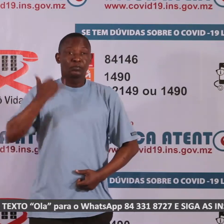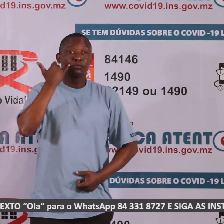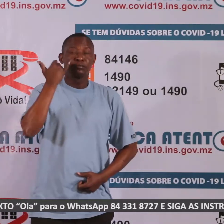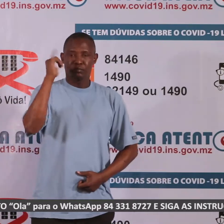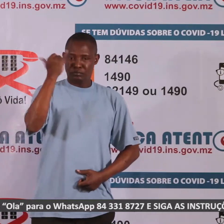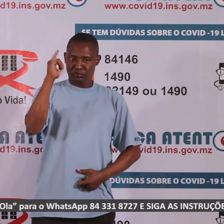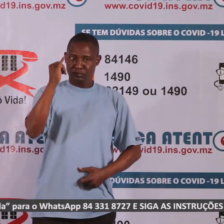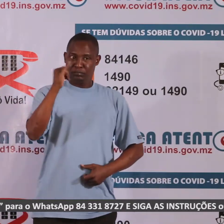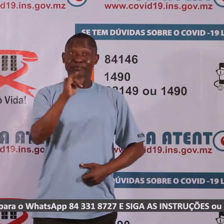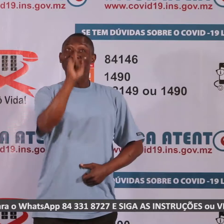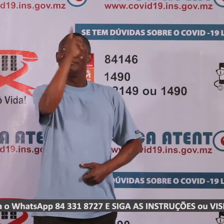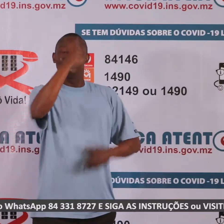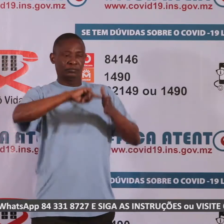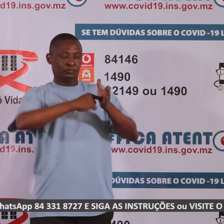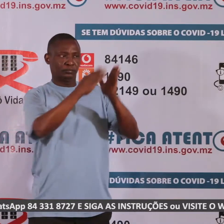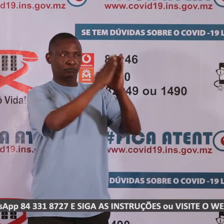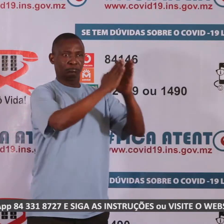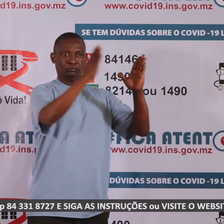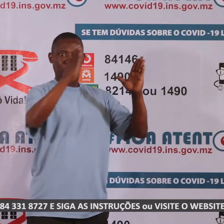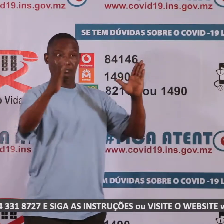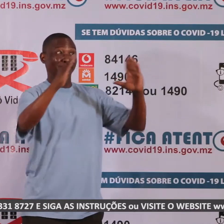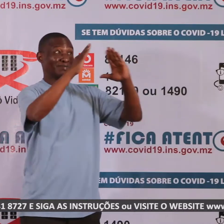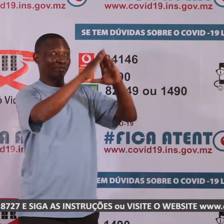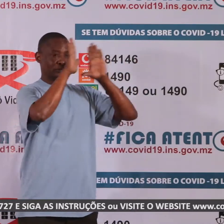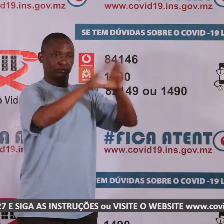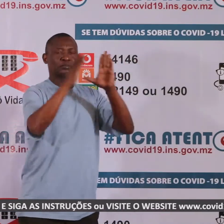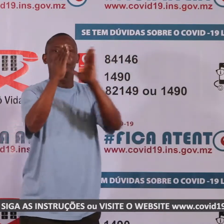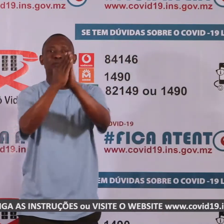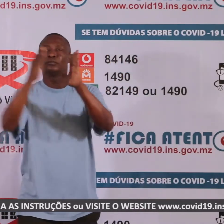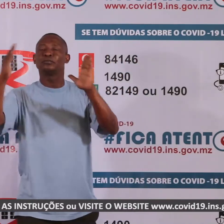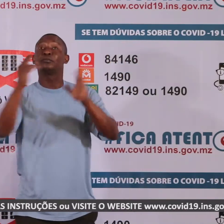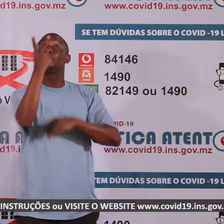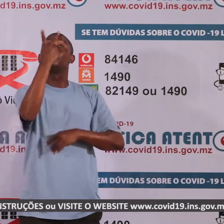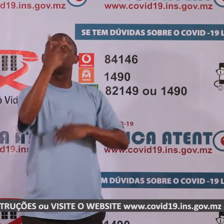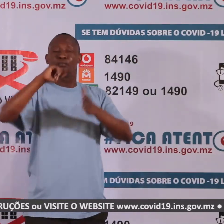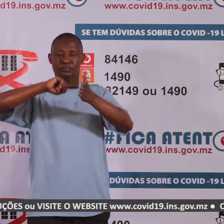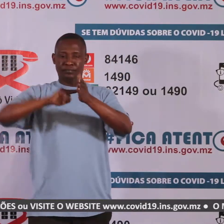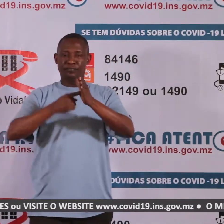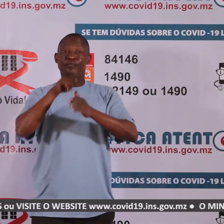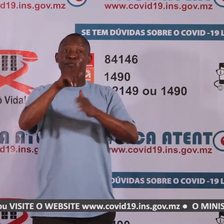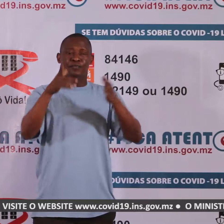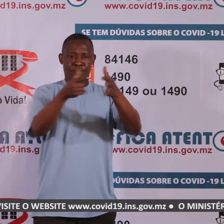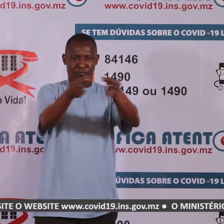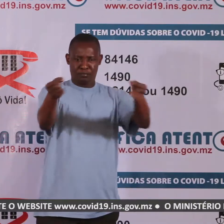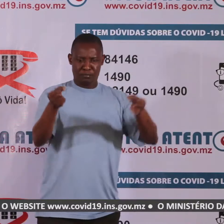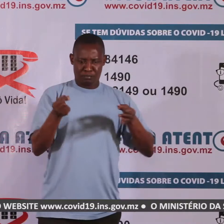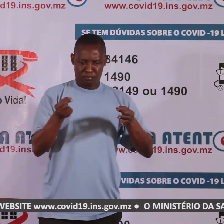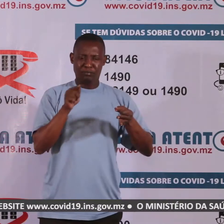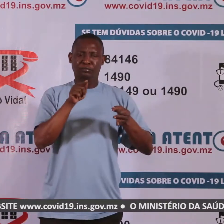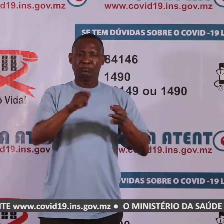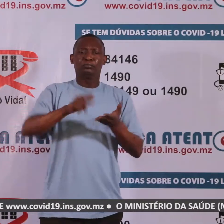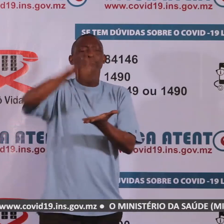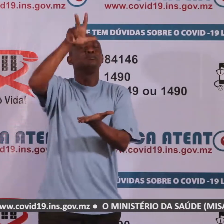vez, através do decreto presidencial número 14/2020, de 28 de maio, o estado de